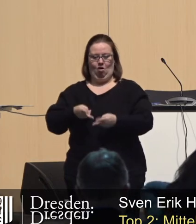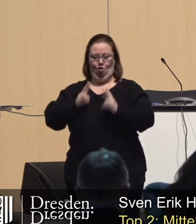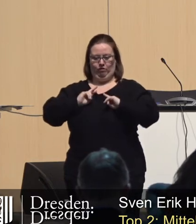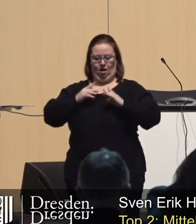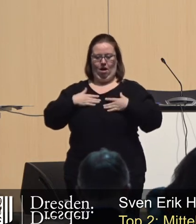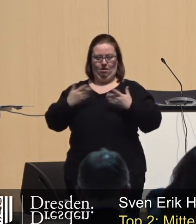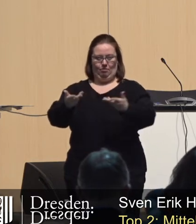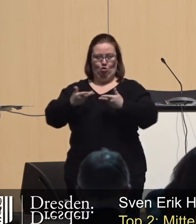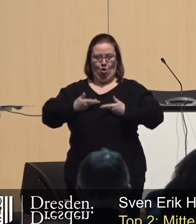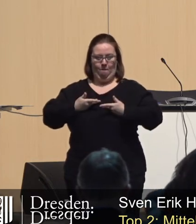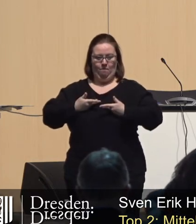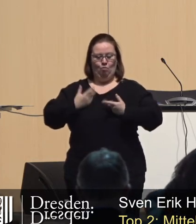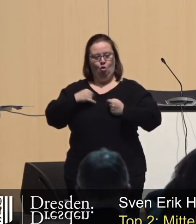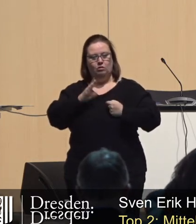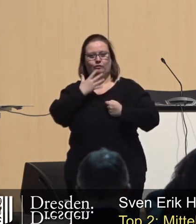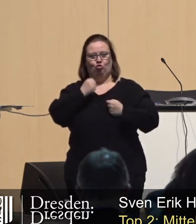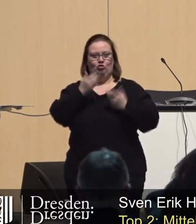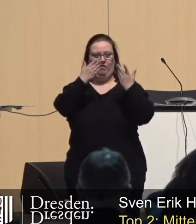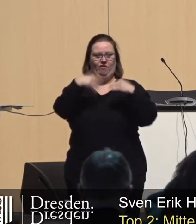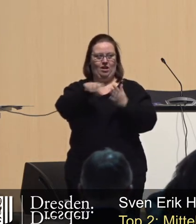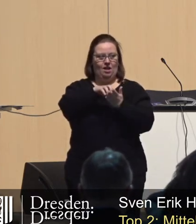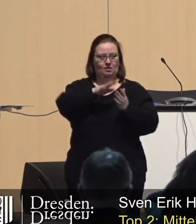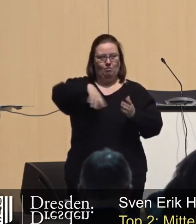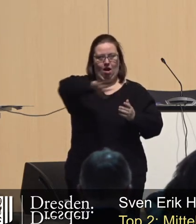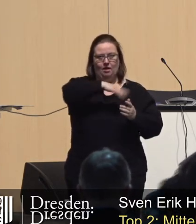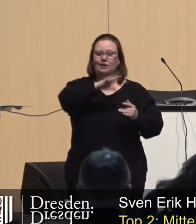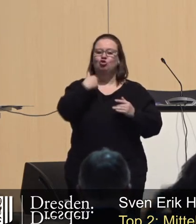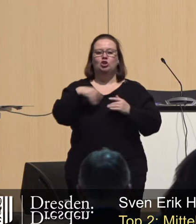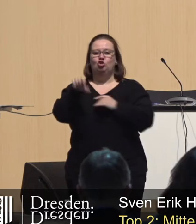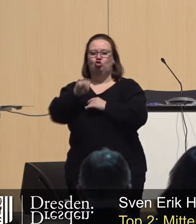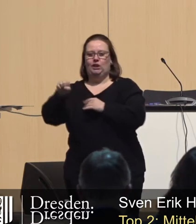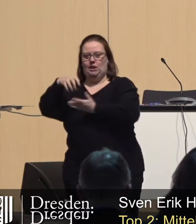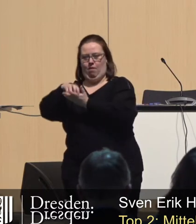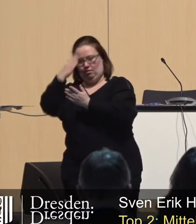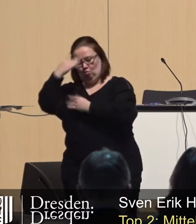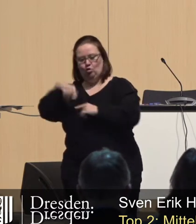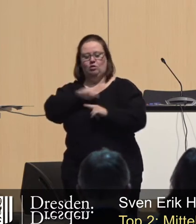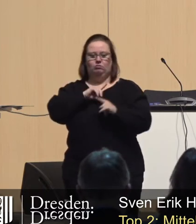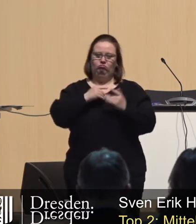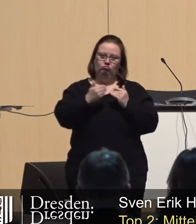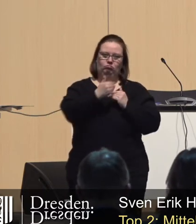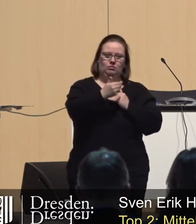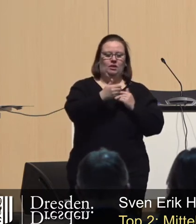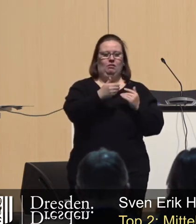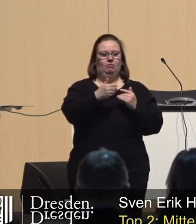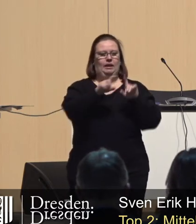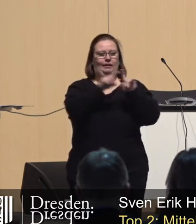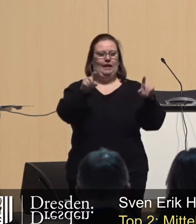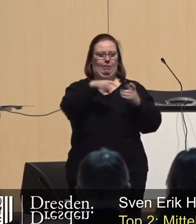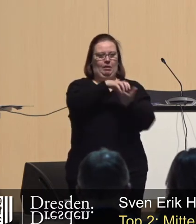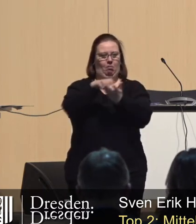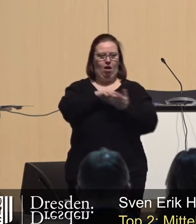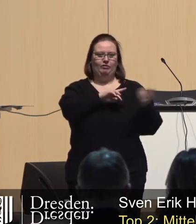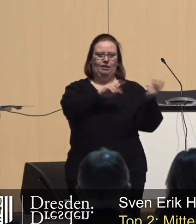dafür gesorgt haben, dass ein Teil der Weihnachtsmärkte, nämlich nicht der Striezelmarkt, ein, ich denke mal, abwechslungsreiches Bild gezeigt